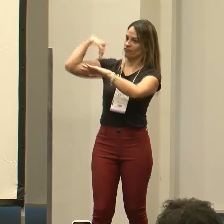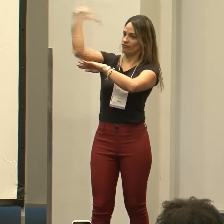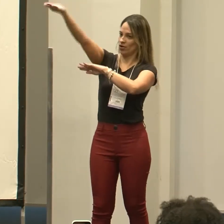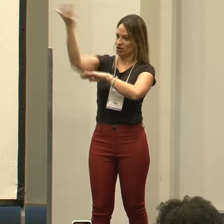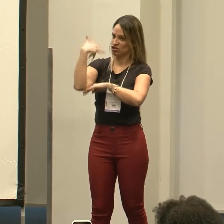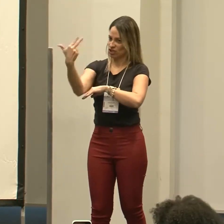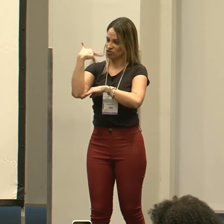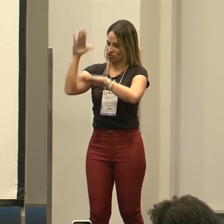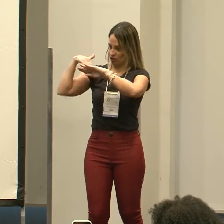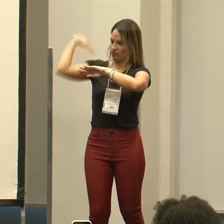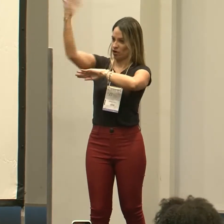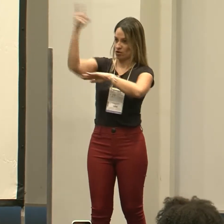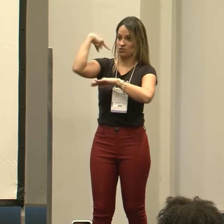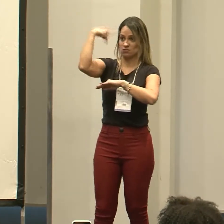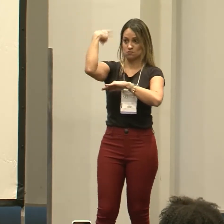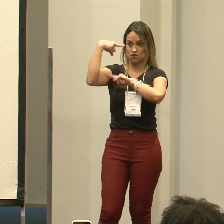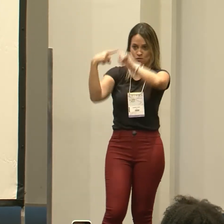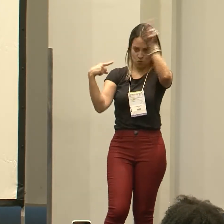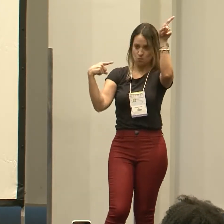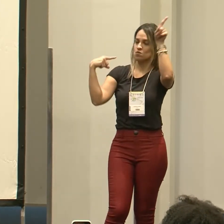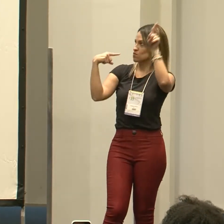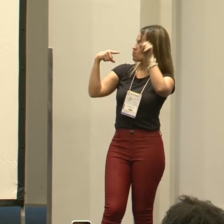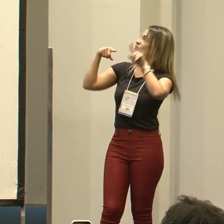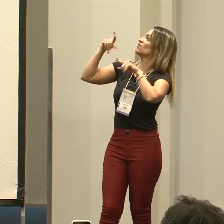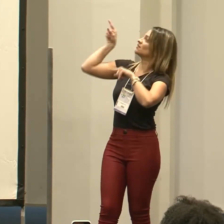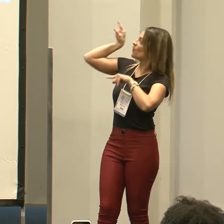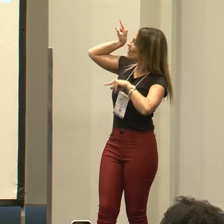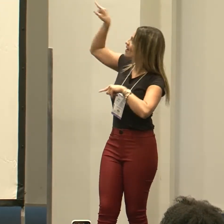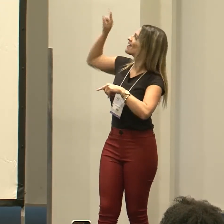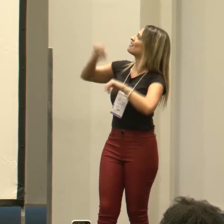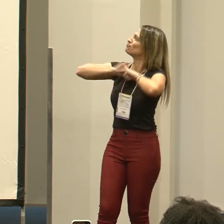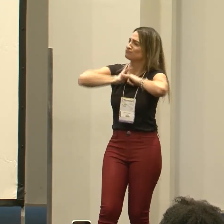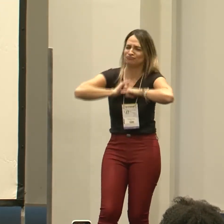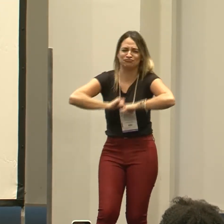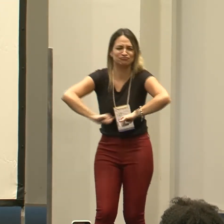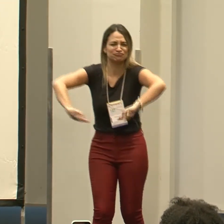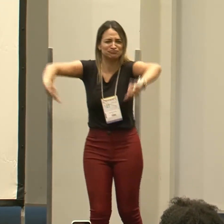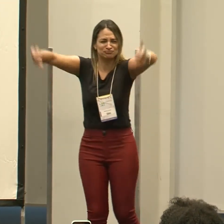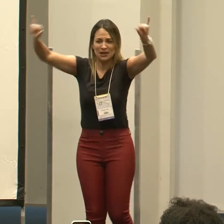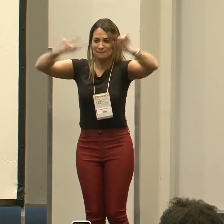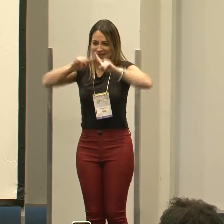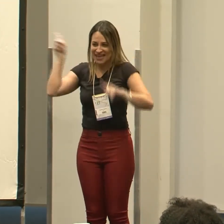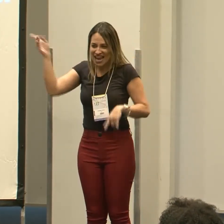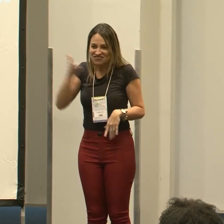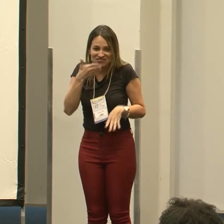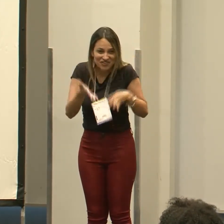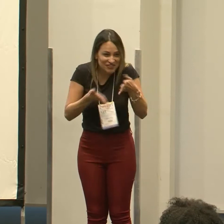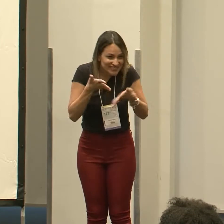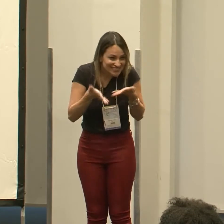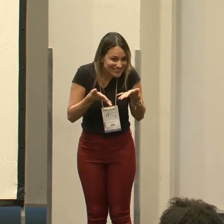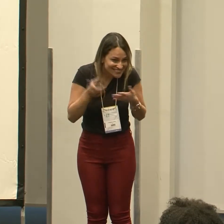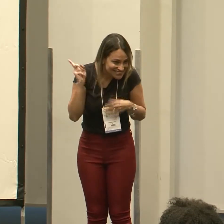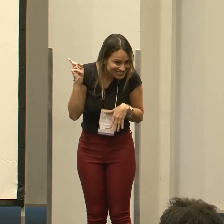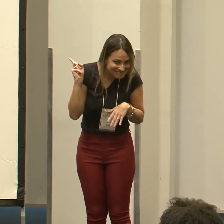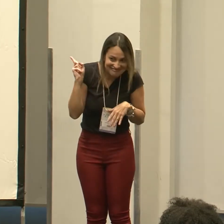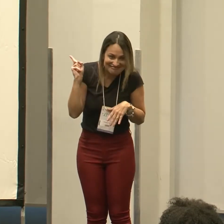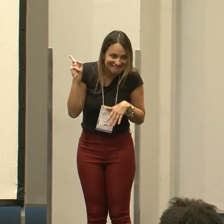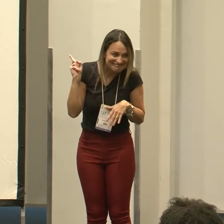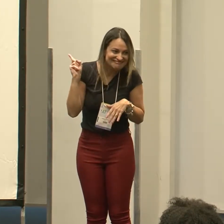Não foi no Brasil, volto a falar que isso é um alfabeto espanhol. Foi o alfabeto manual espanhol. Mas ele era a favor da